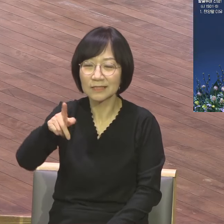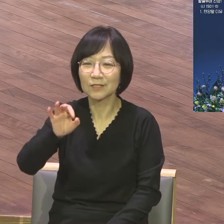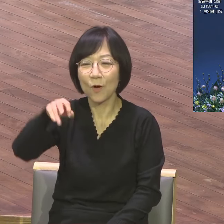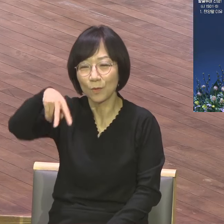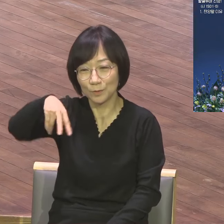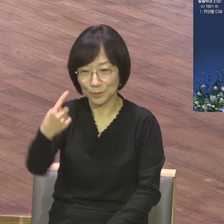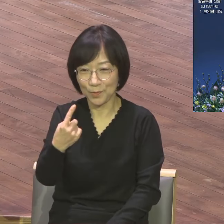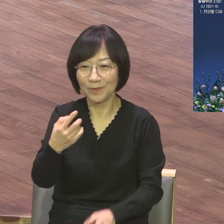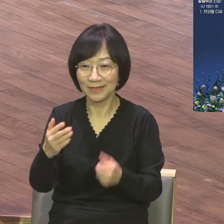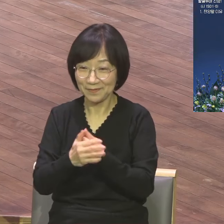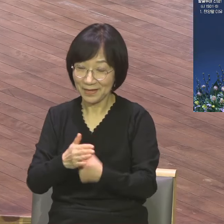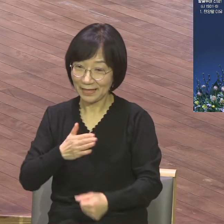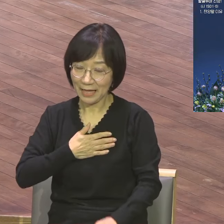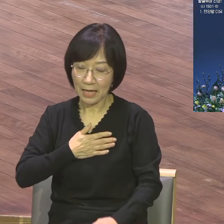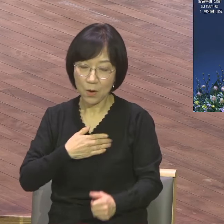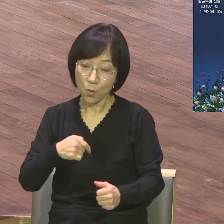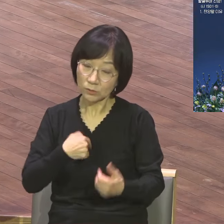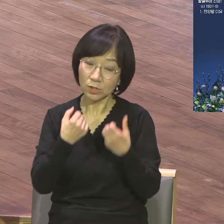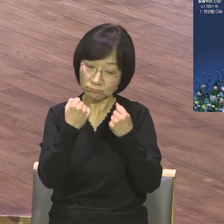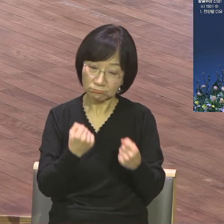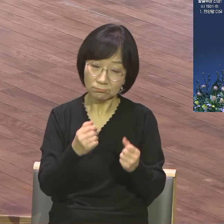와서 성도들과 함께 찬양하고